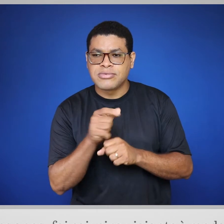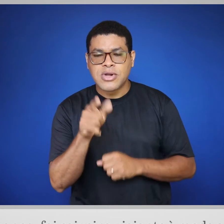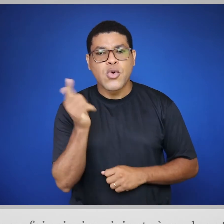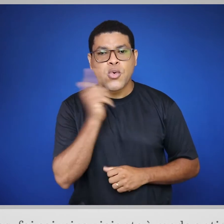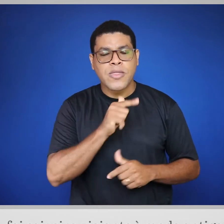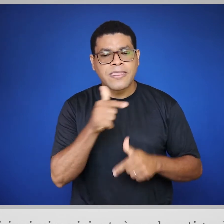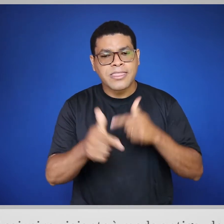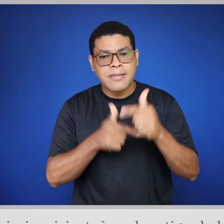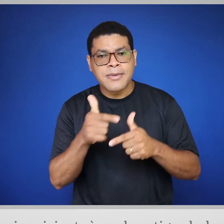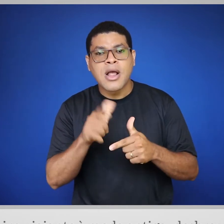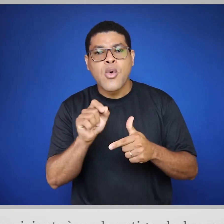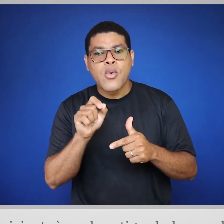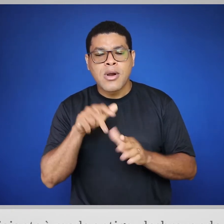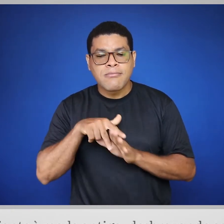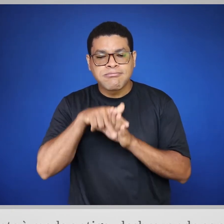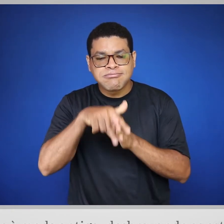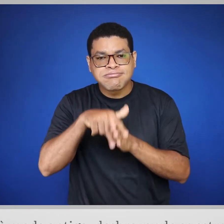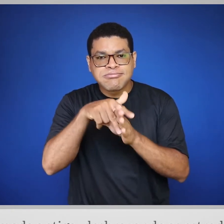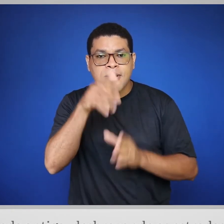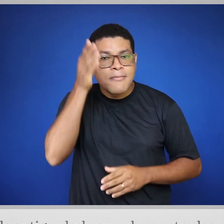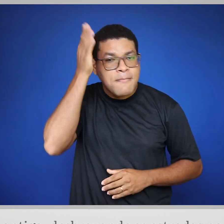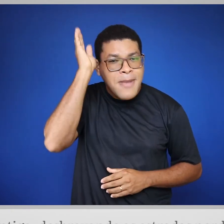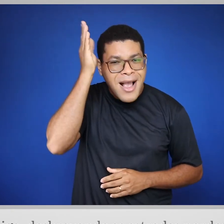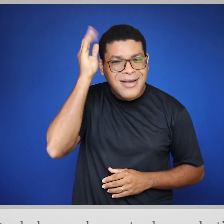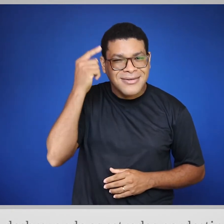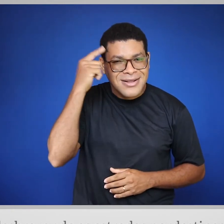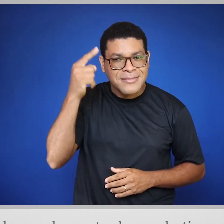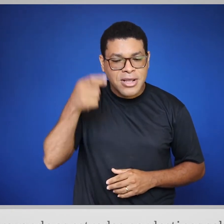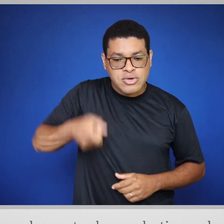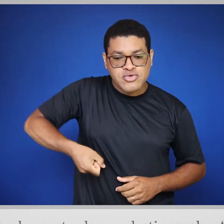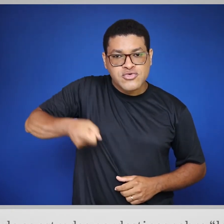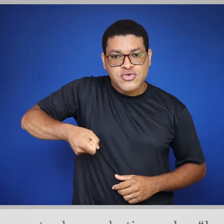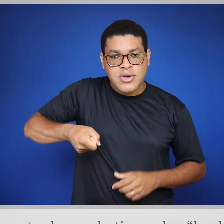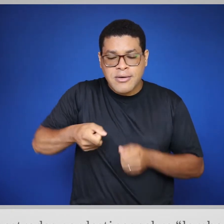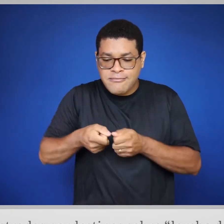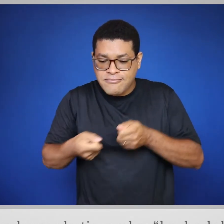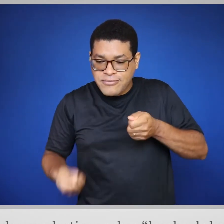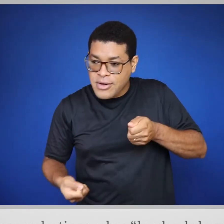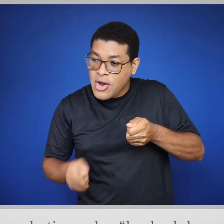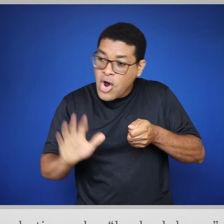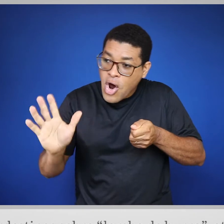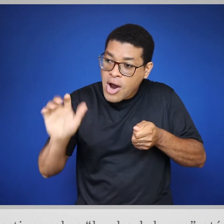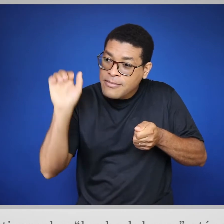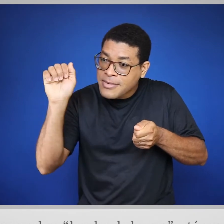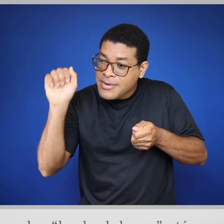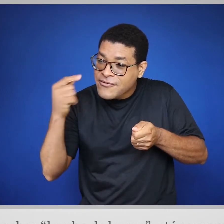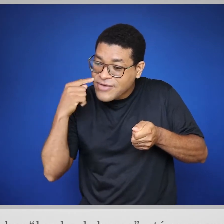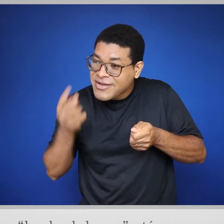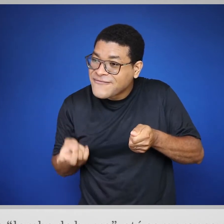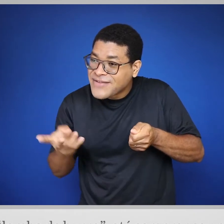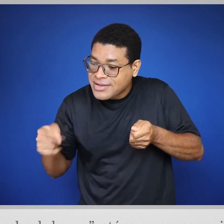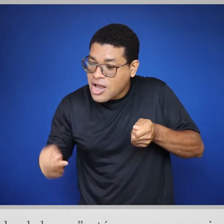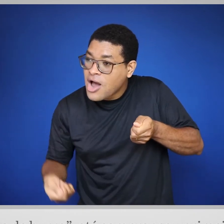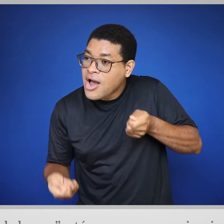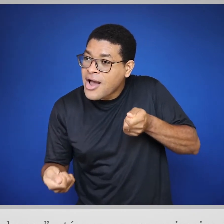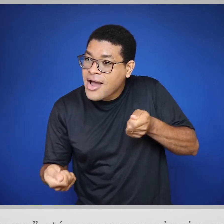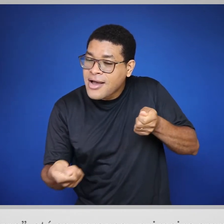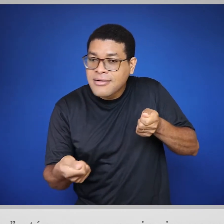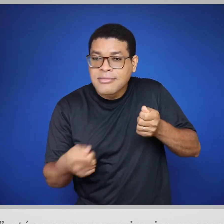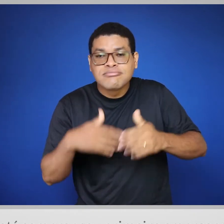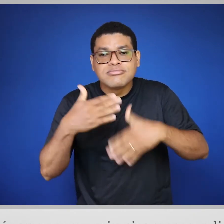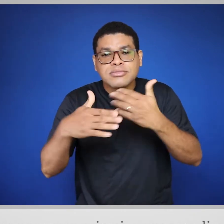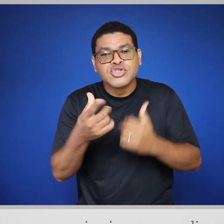Por alguns anos foi caixeiro viajante à moda antiga, desbravando as estradas nordestinas sobre lombo de